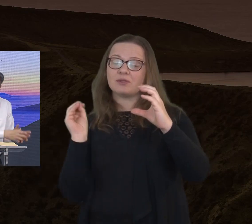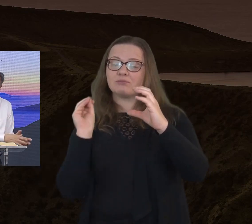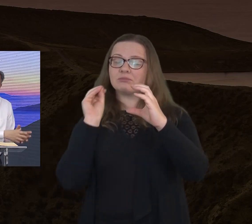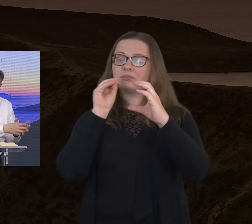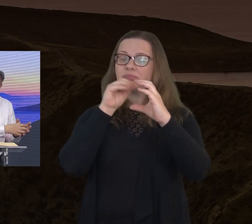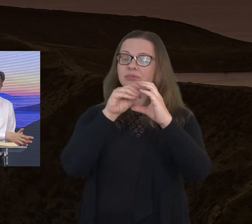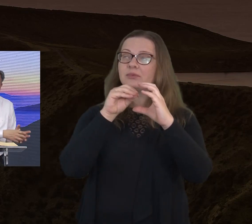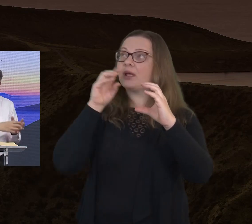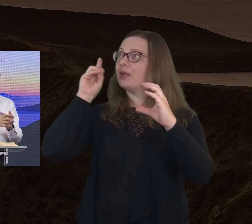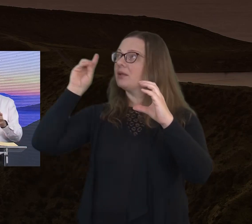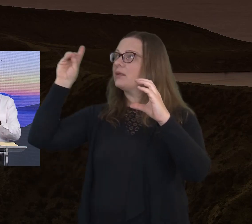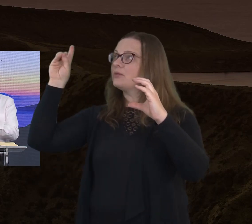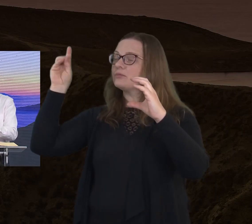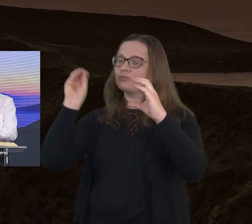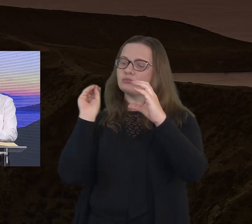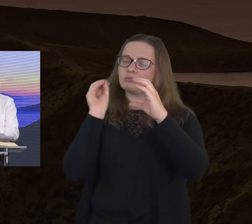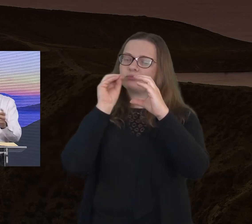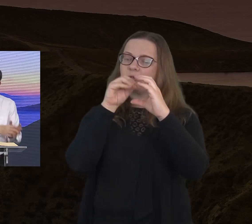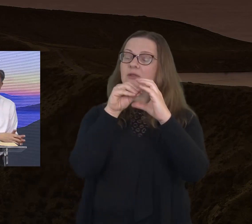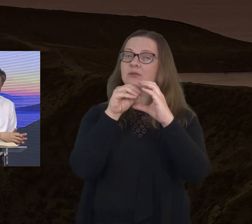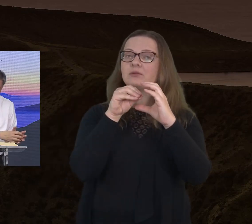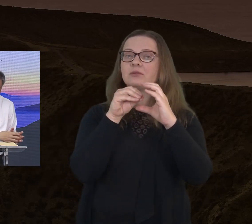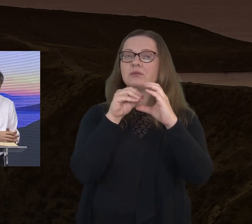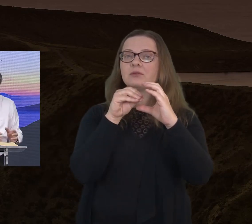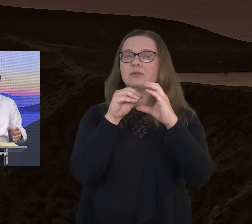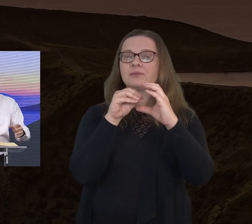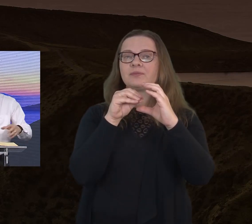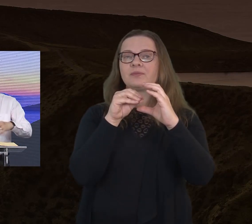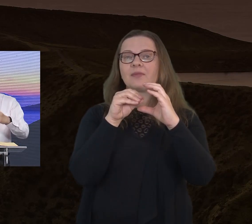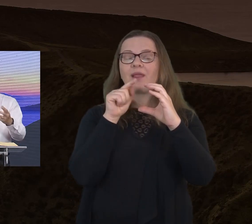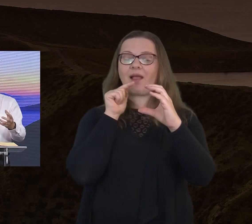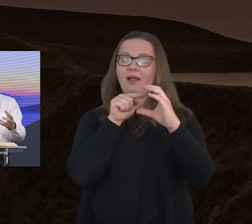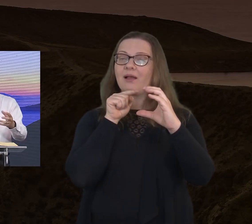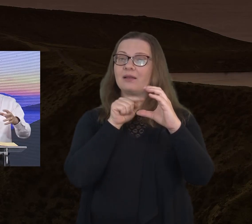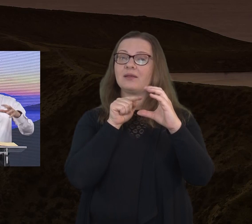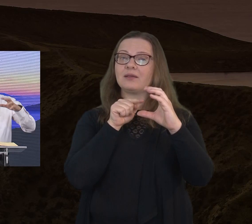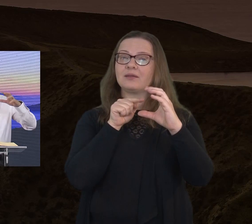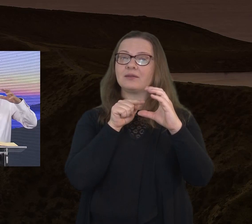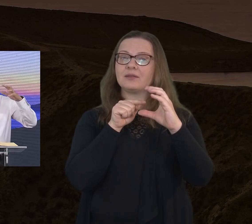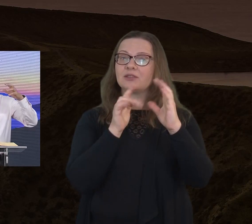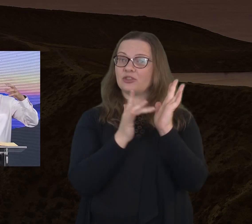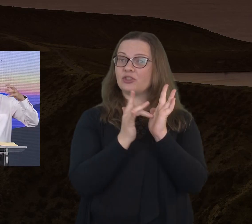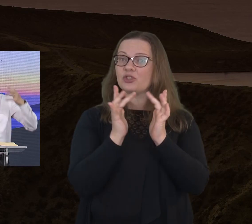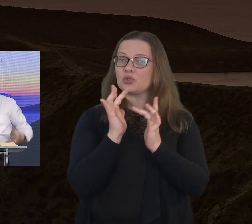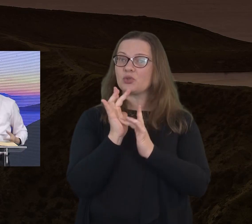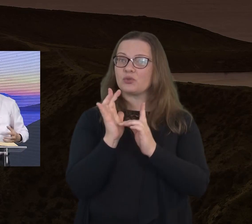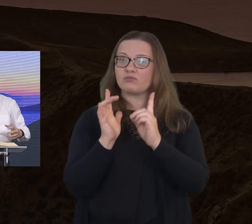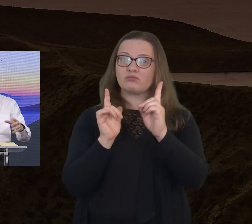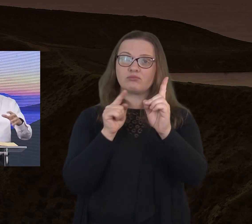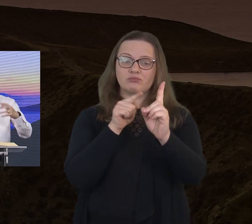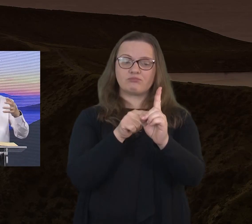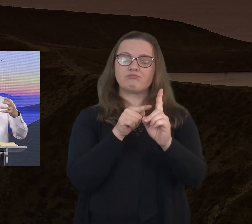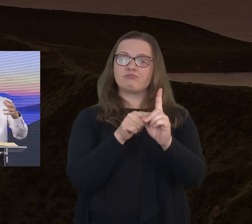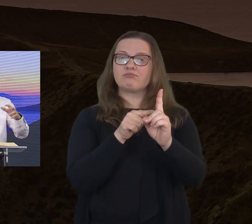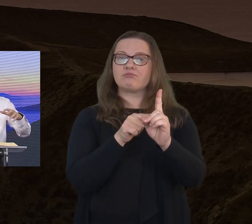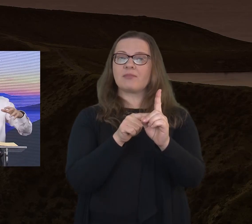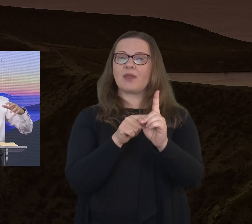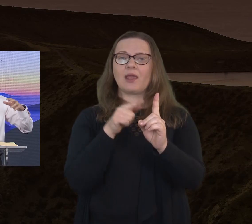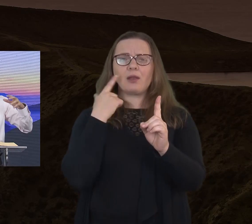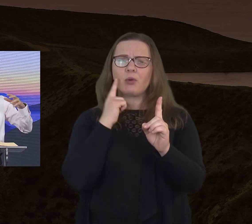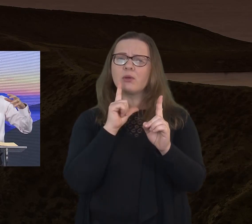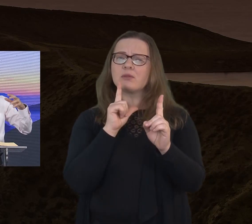Em Jesus, no corpo, porque Deus deu um corpo para Jesus, e no corpo de Jesus, corporalmente ele